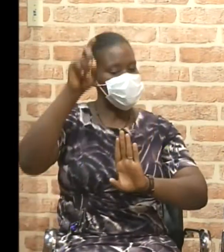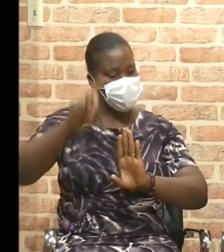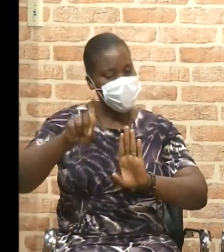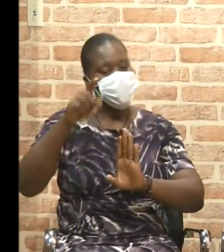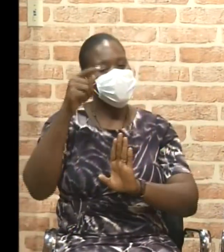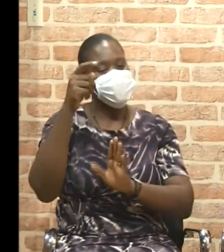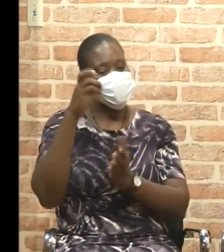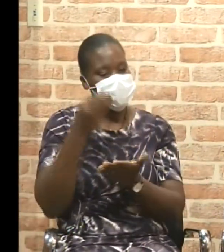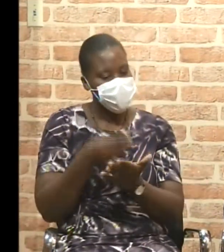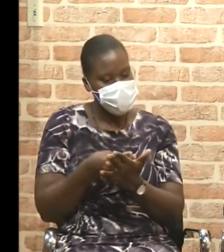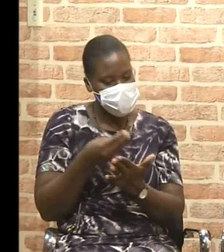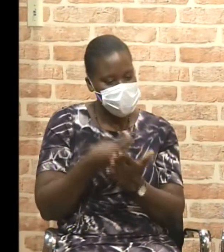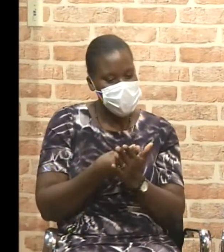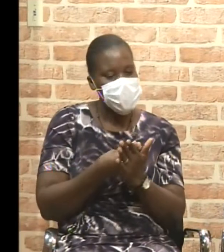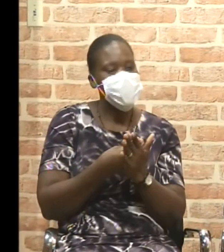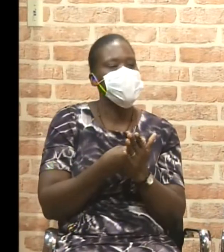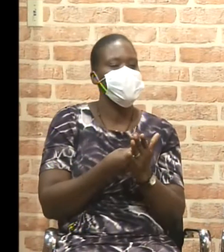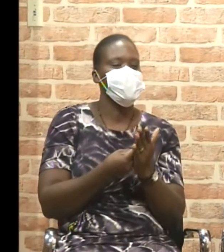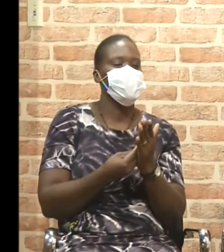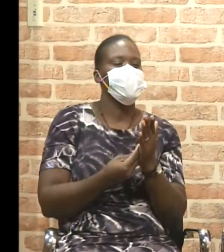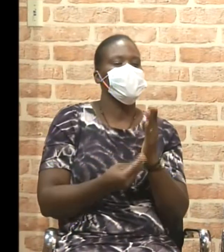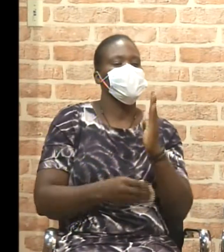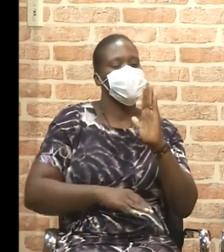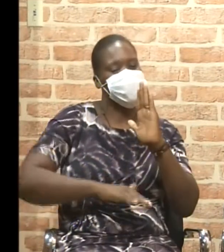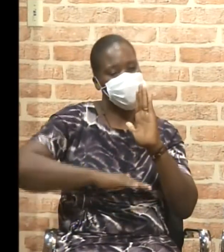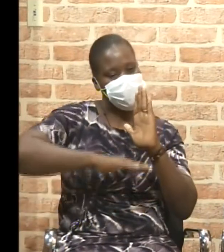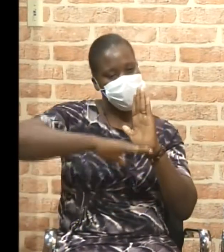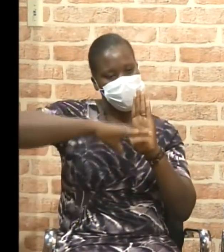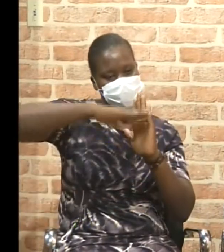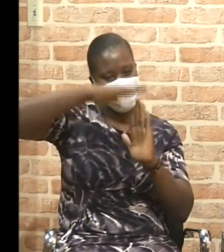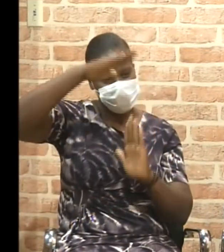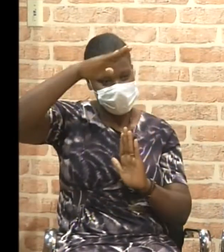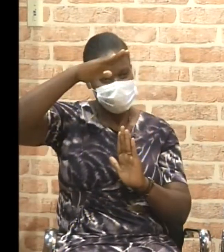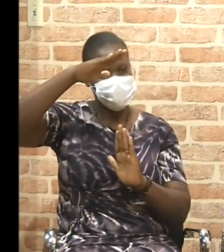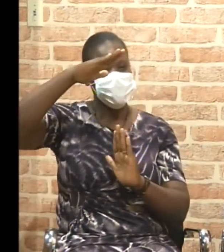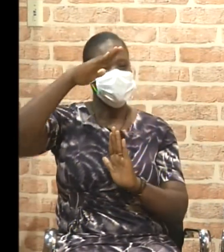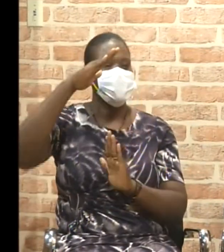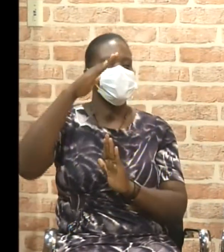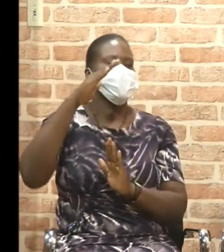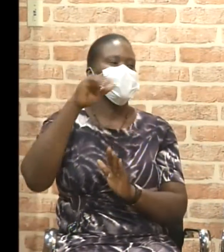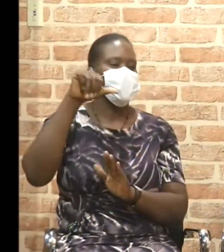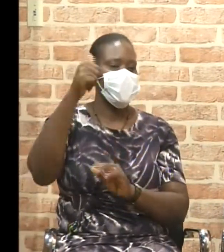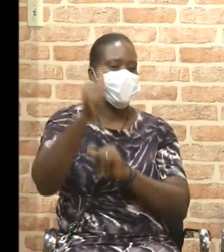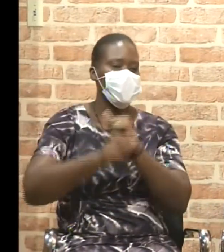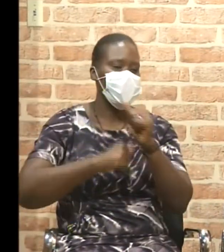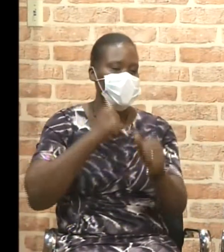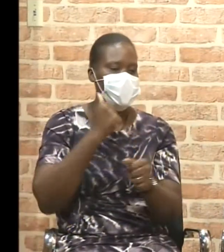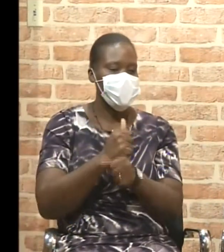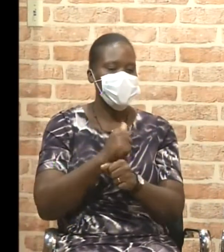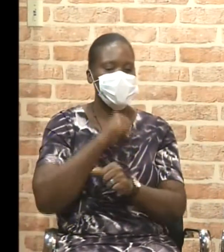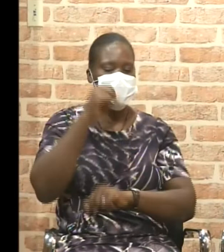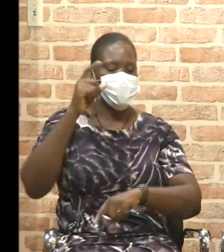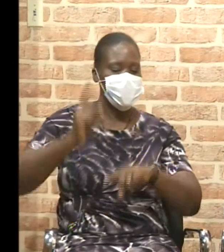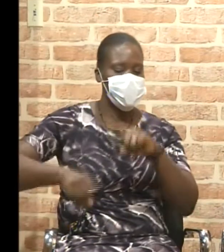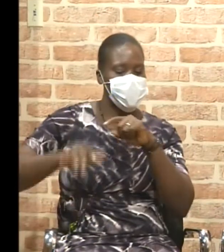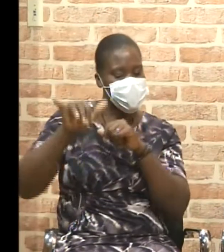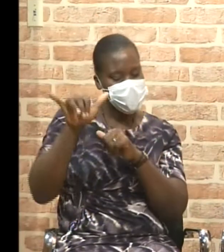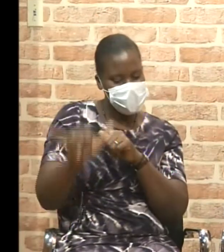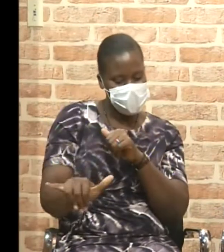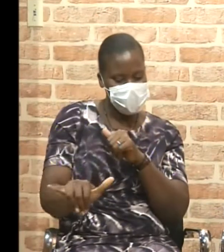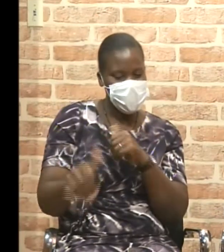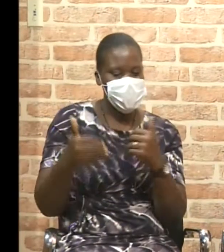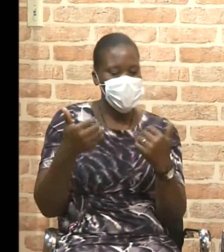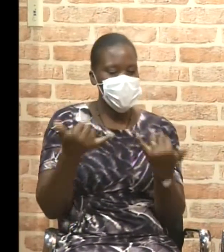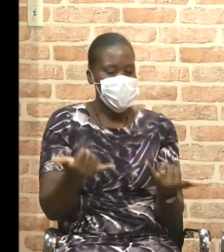que justement, le prochain budget 2020-2021, il n'est pas prêté comme ça, étant donné que nous gagnons 3 mois